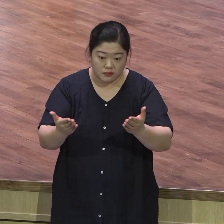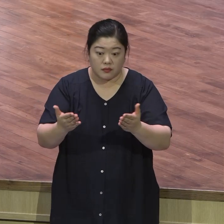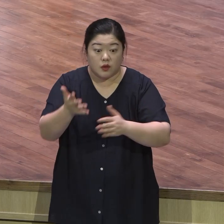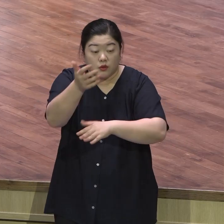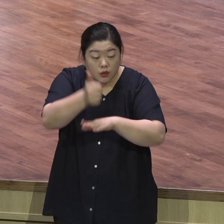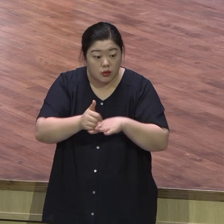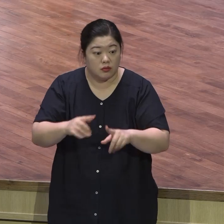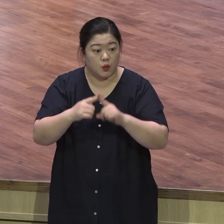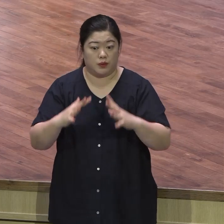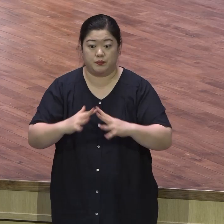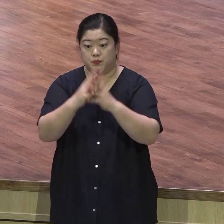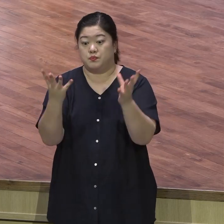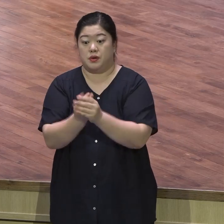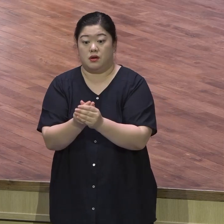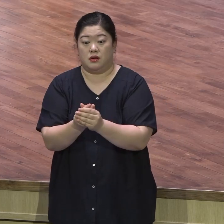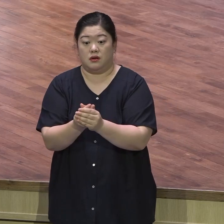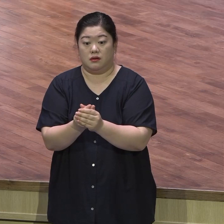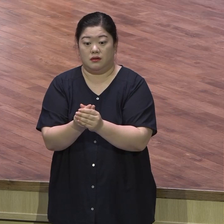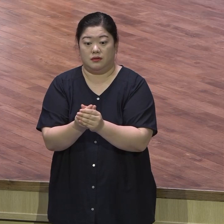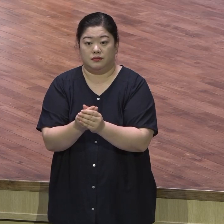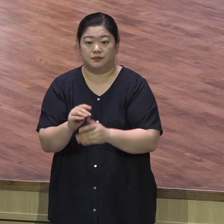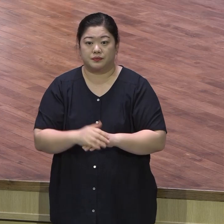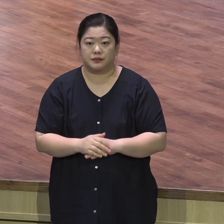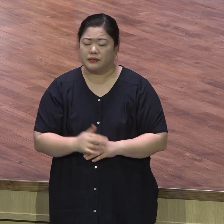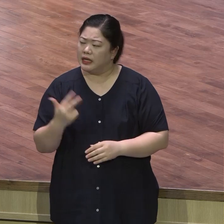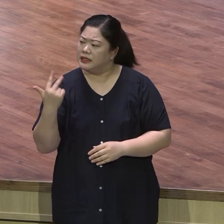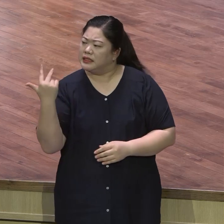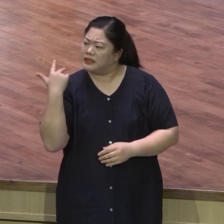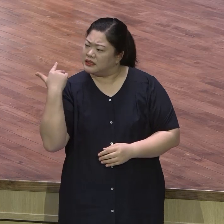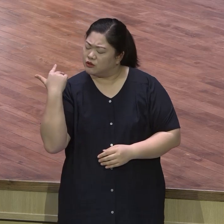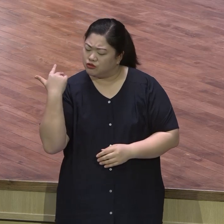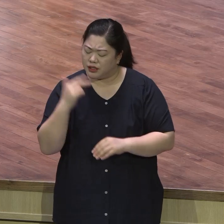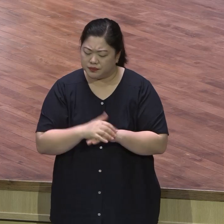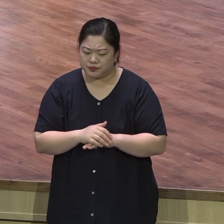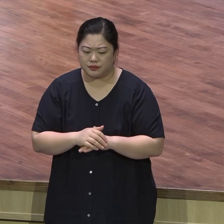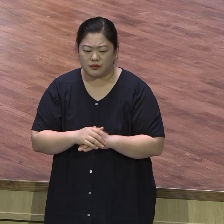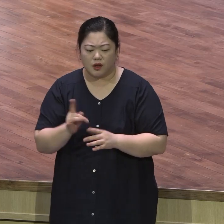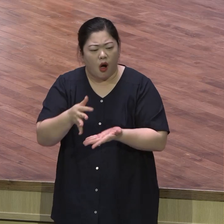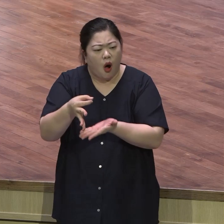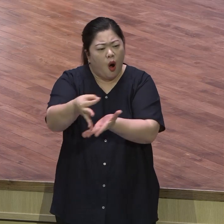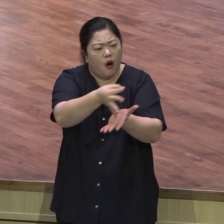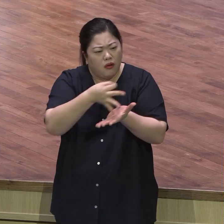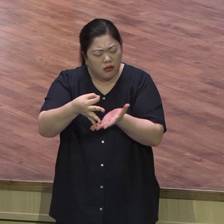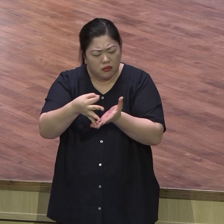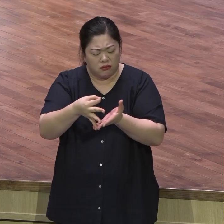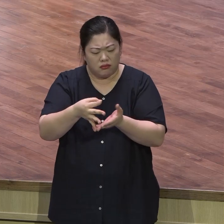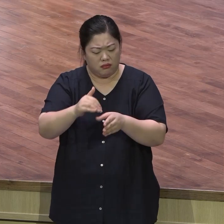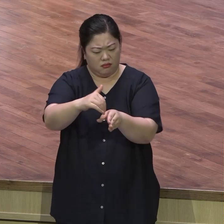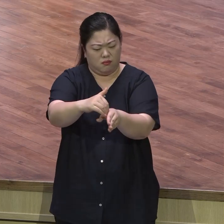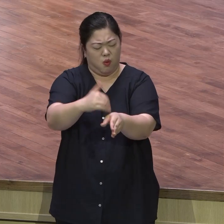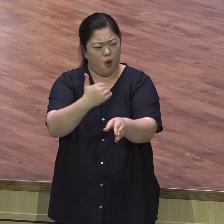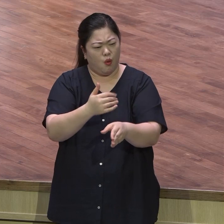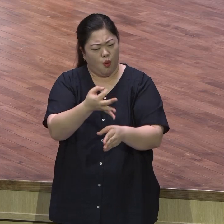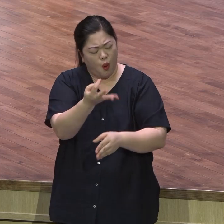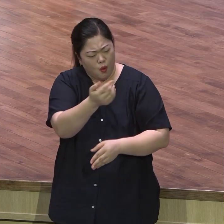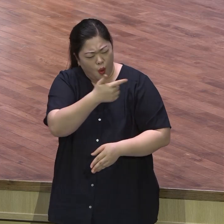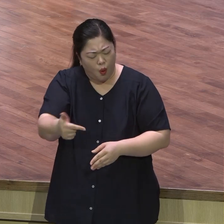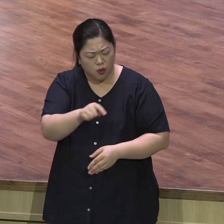지난주도 보니까 헌금주의 내용을 이렇게 쭉 보니까 어떤 분이 퇴직금을 다 바쳤어요. 이 모든